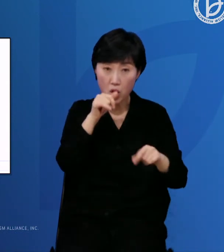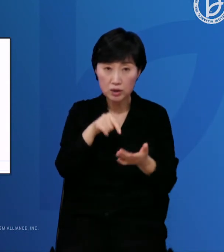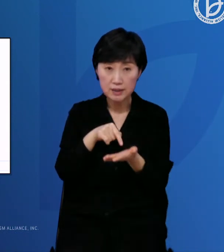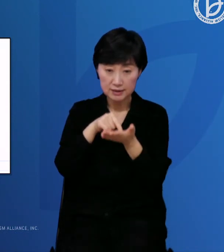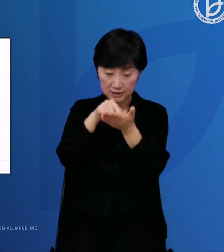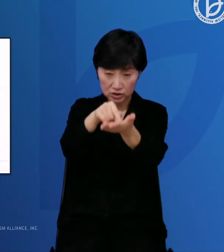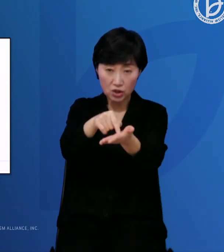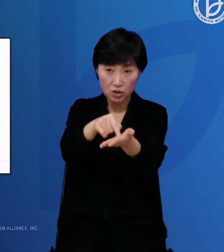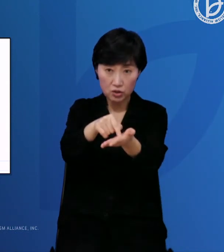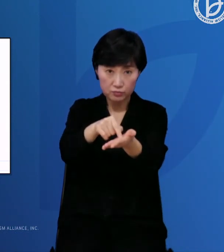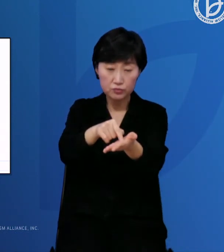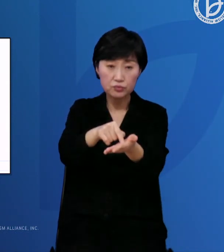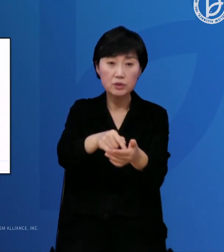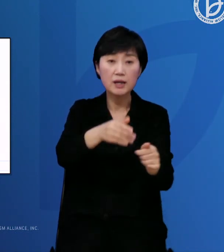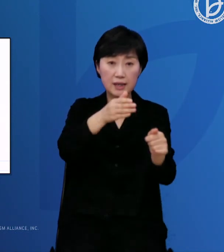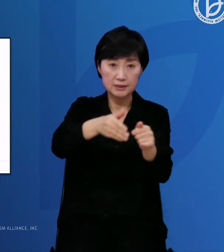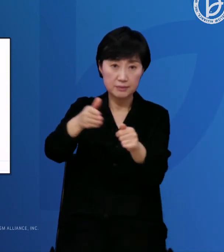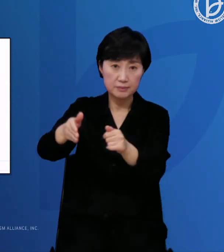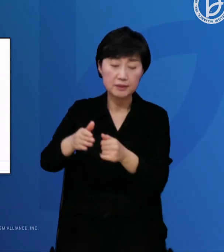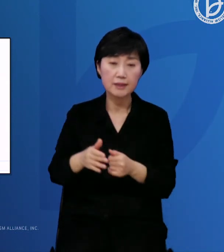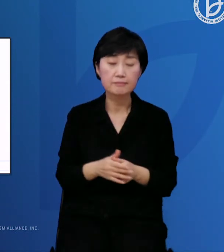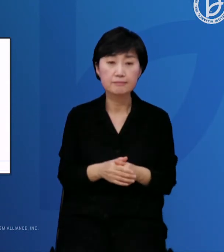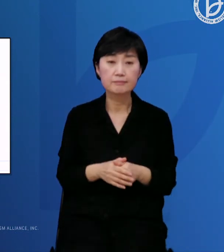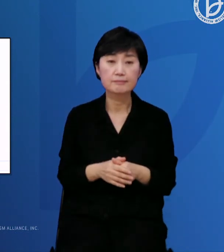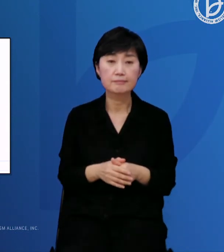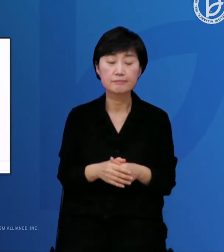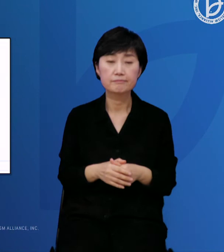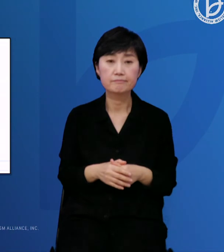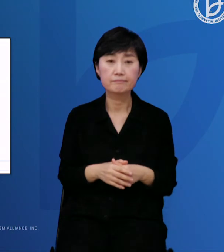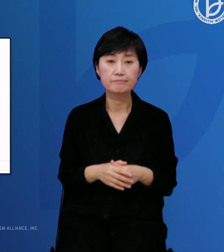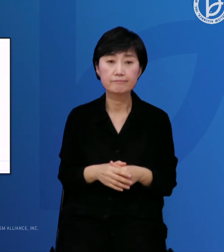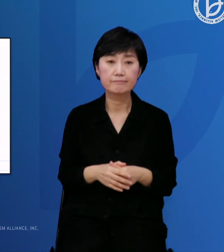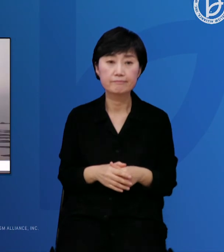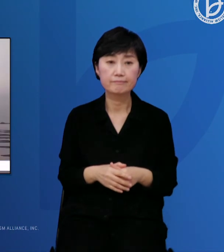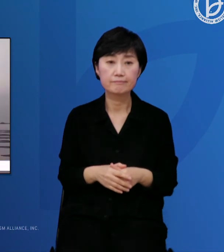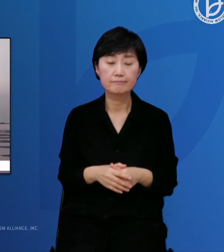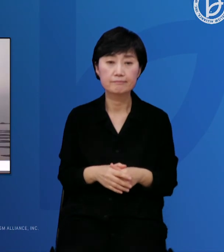영수증 발급 신청 페이지에서 발급 신청받습니다.